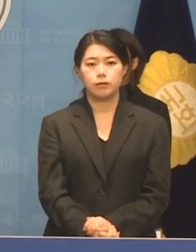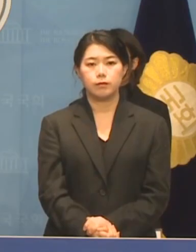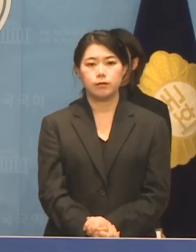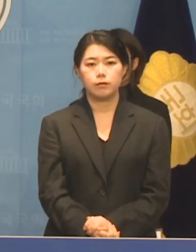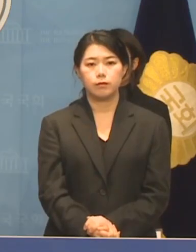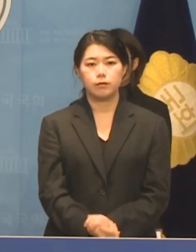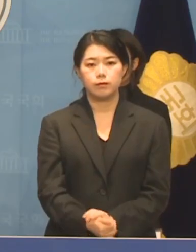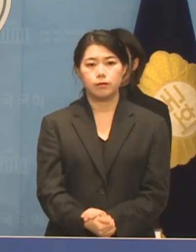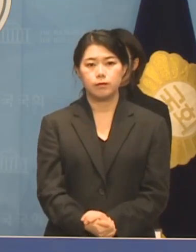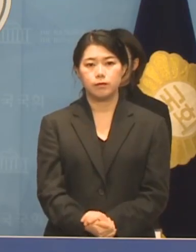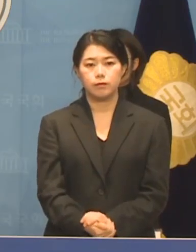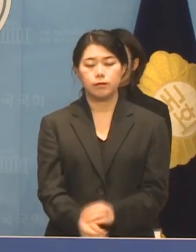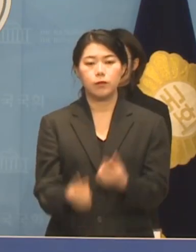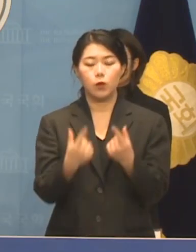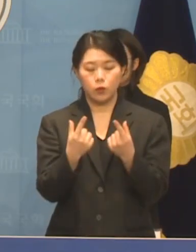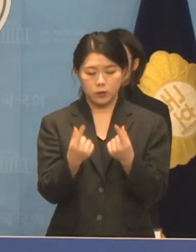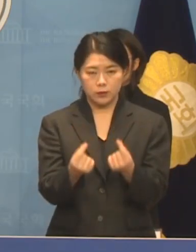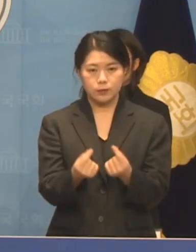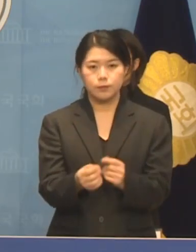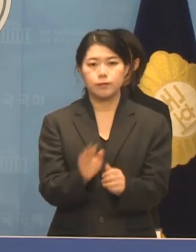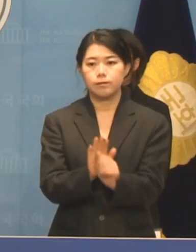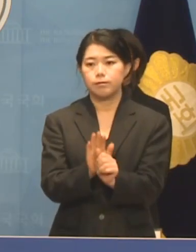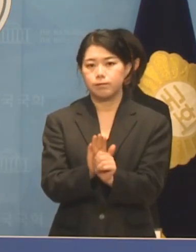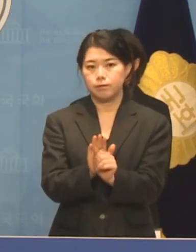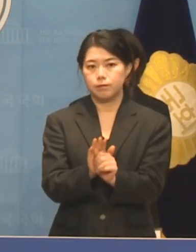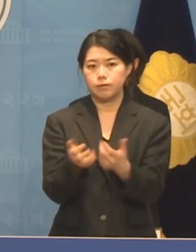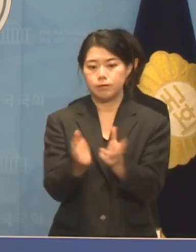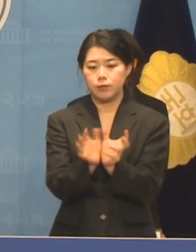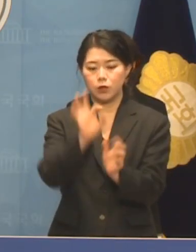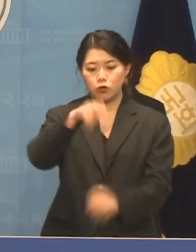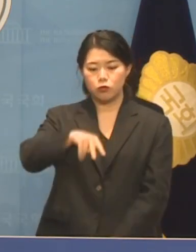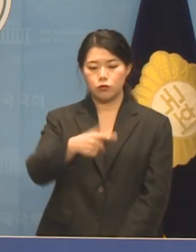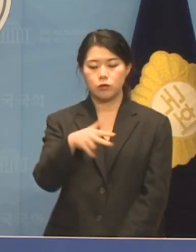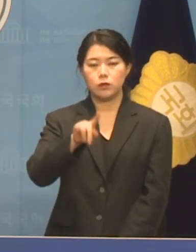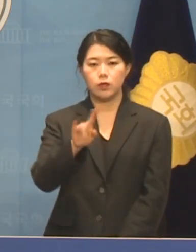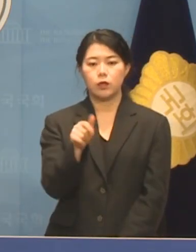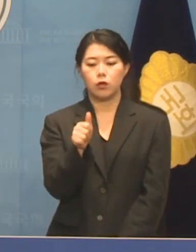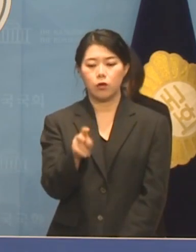같은 민변노동위원회 카라노조 법률지원팀의 윤재은 변호사님 오셨습니다.